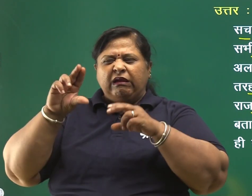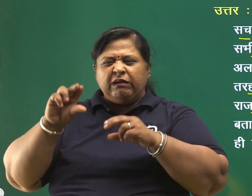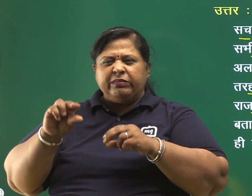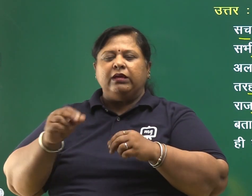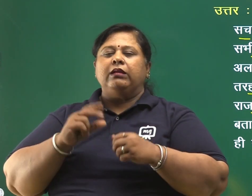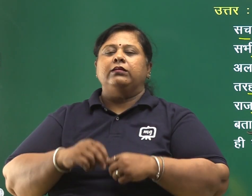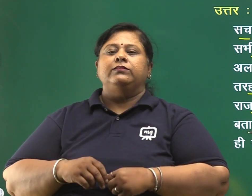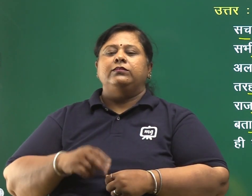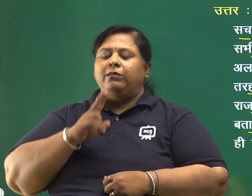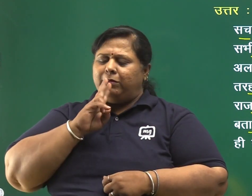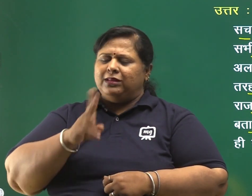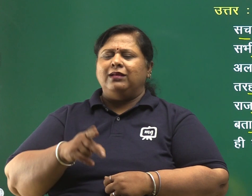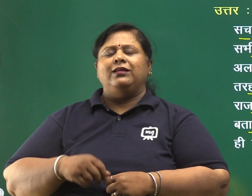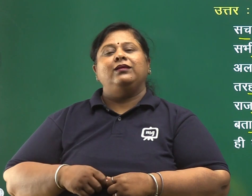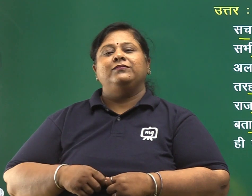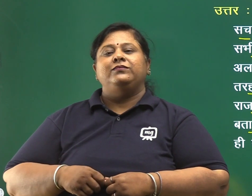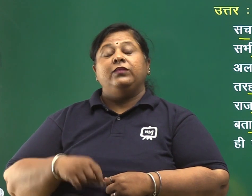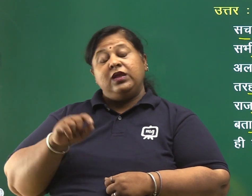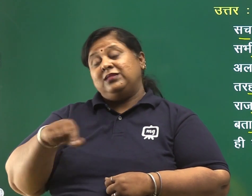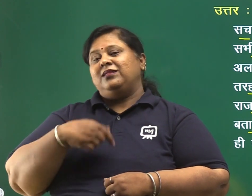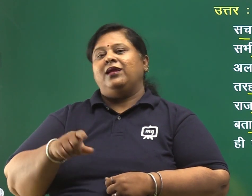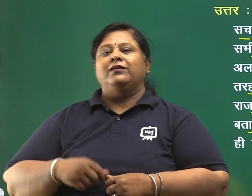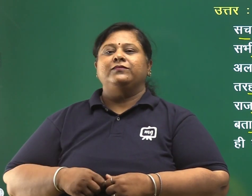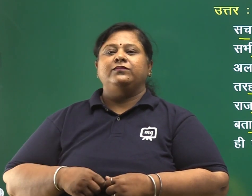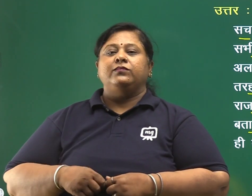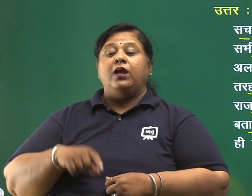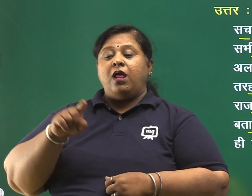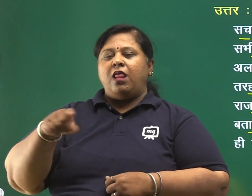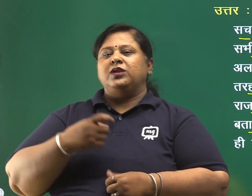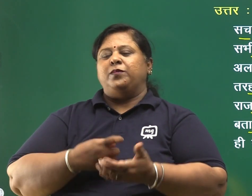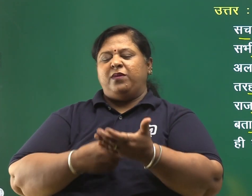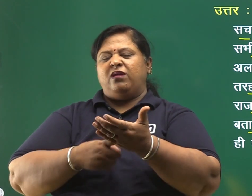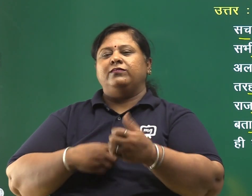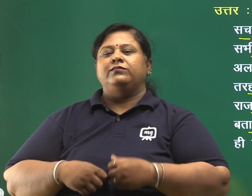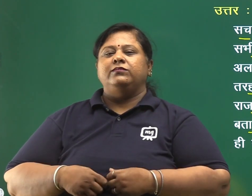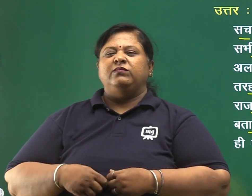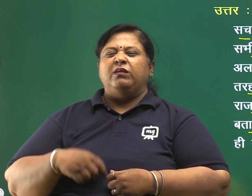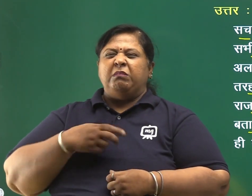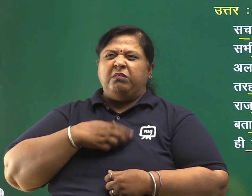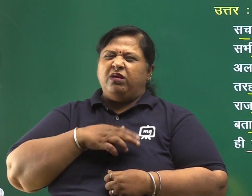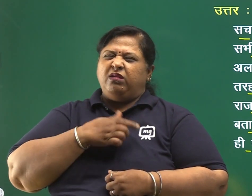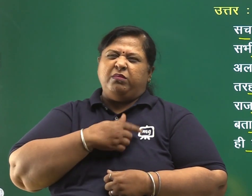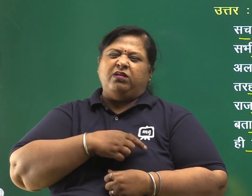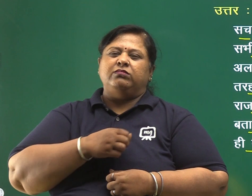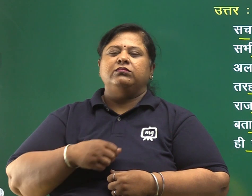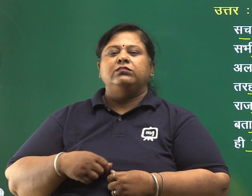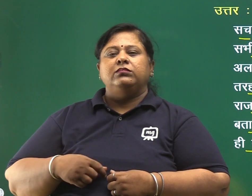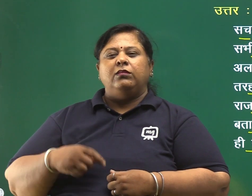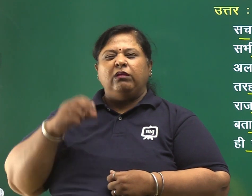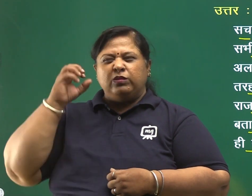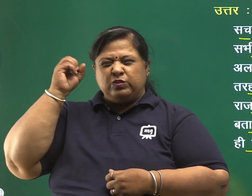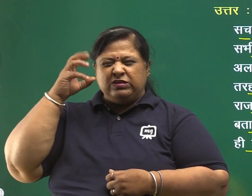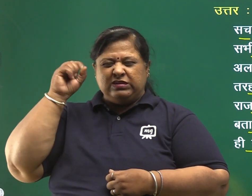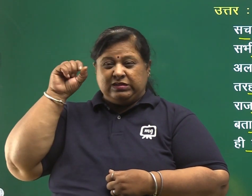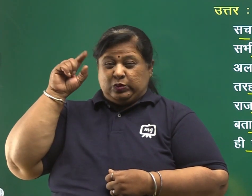कमतर बताते थे। इसलिए राजप्पा मन ही मन